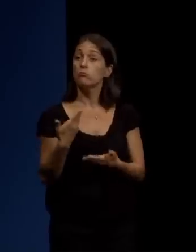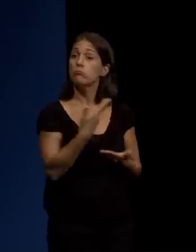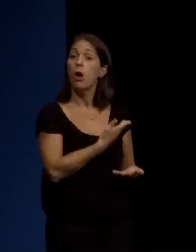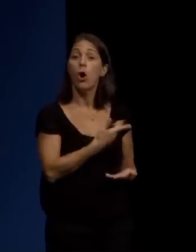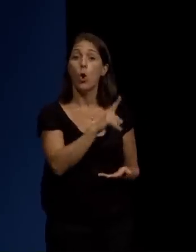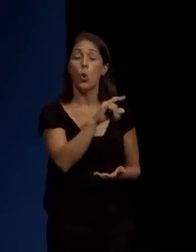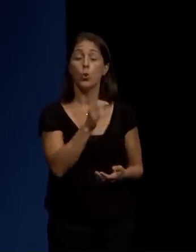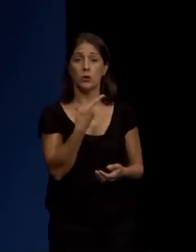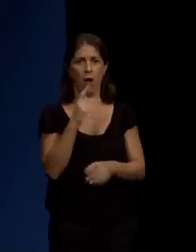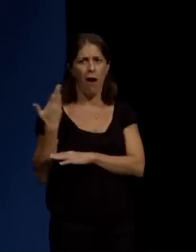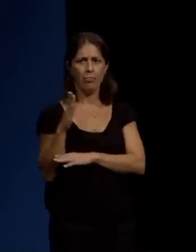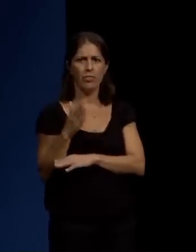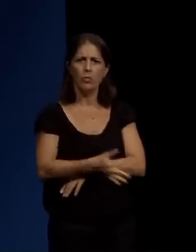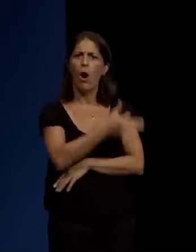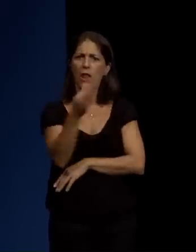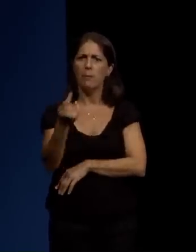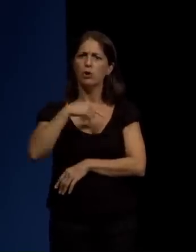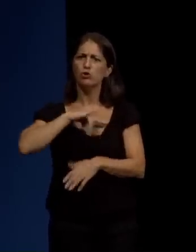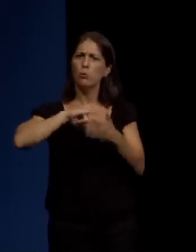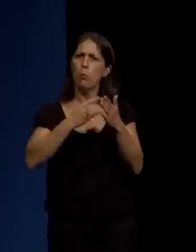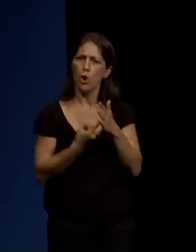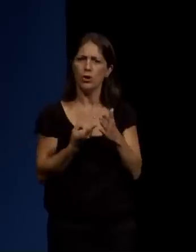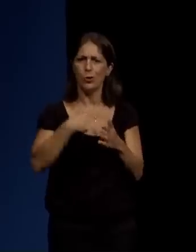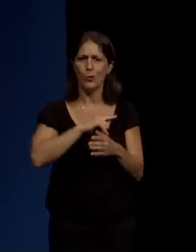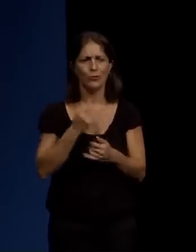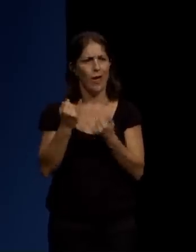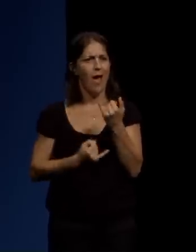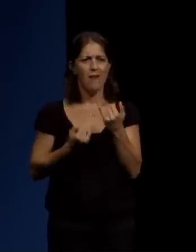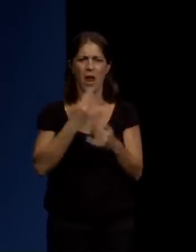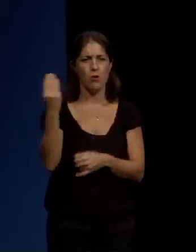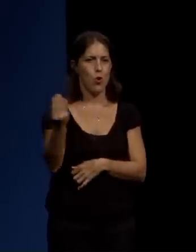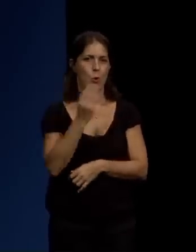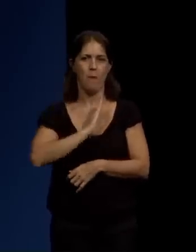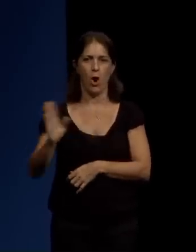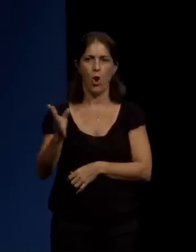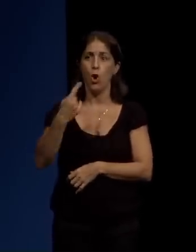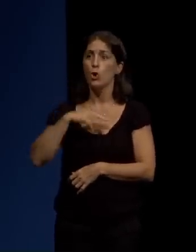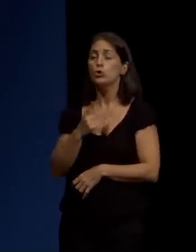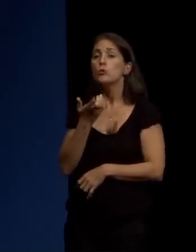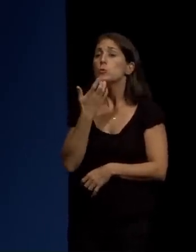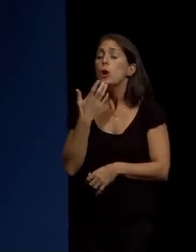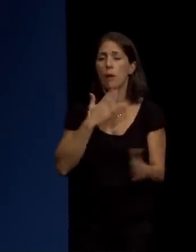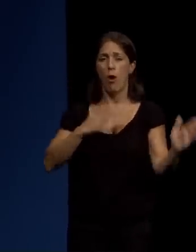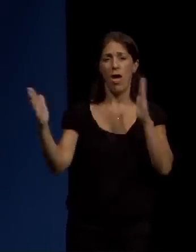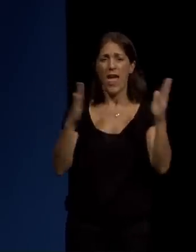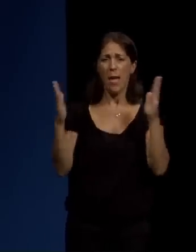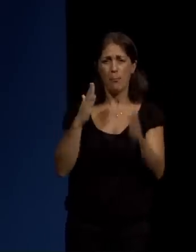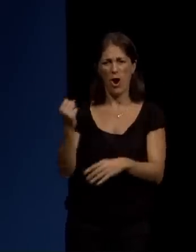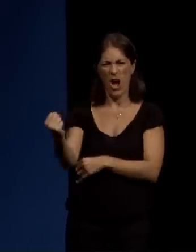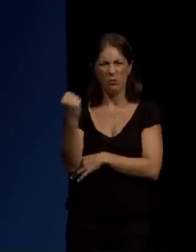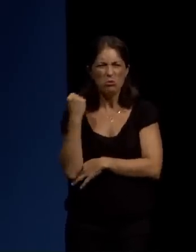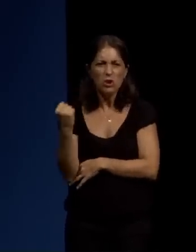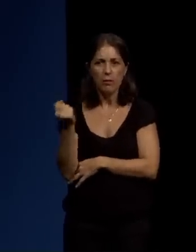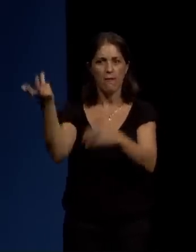Luís Villares, en Marea temos tamén o mellor proxecto para a cidadanía de Galicia. Comprometémonos con rematar coa era de austeridade